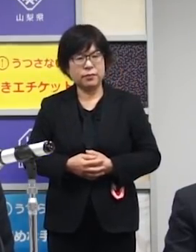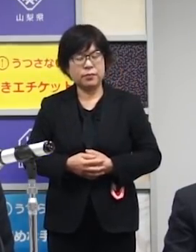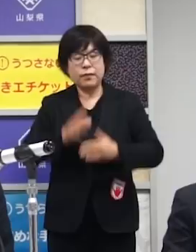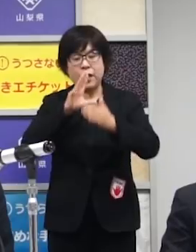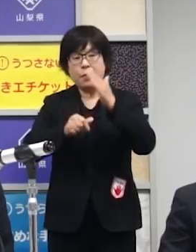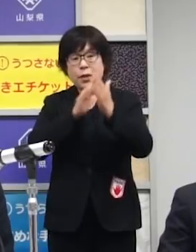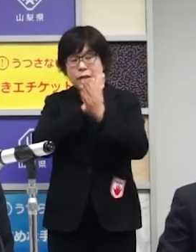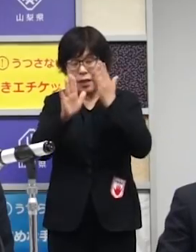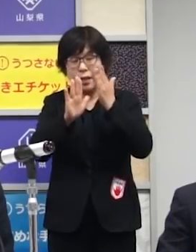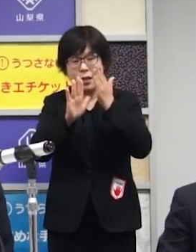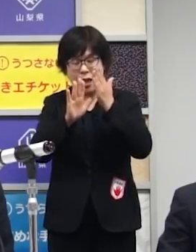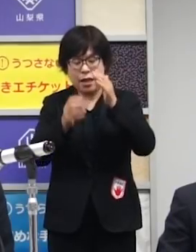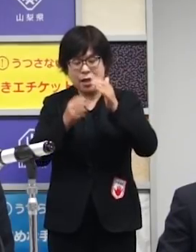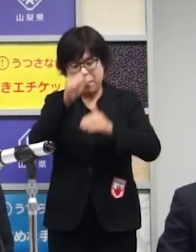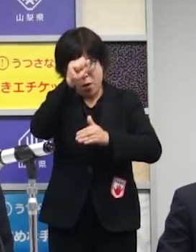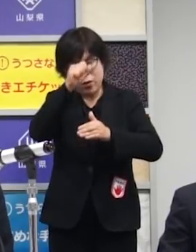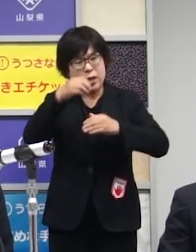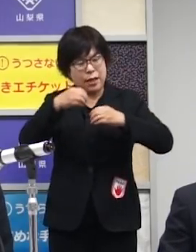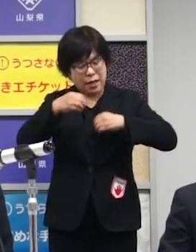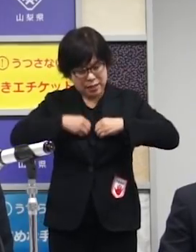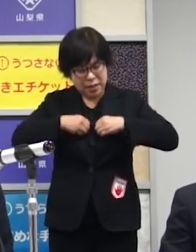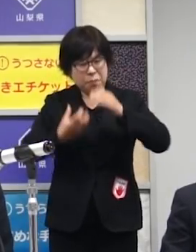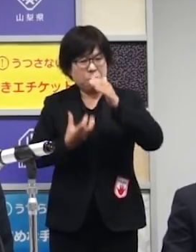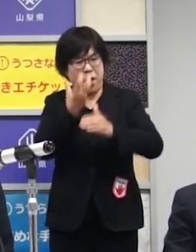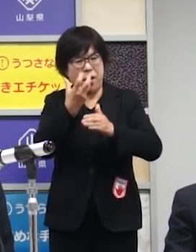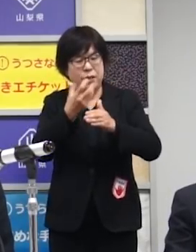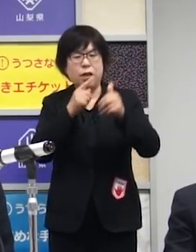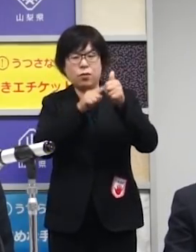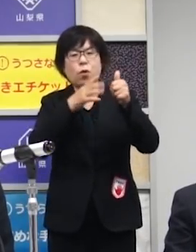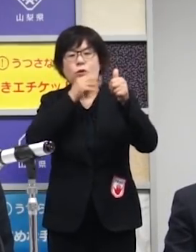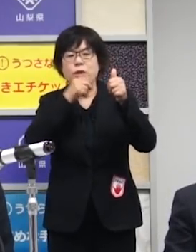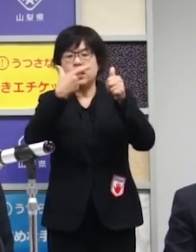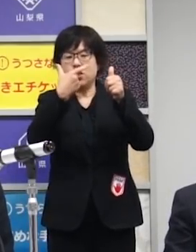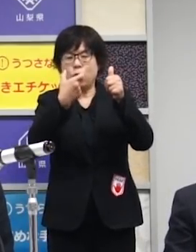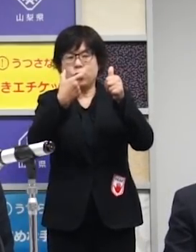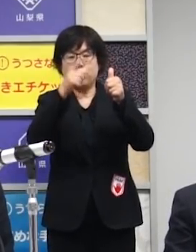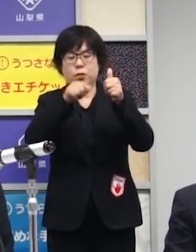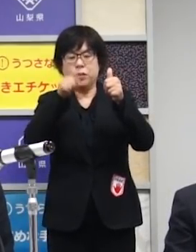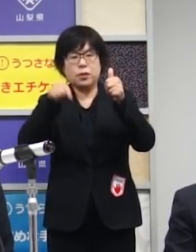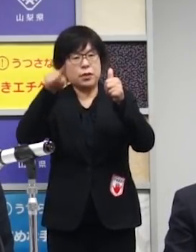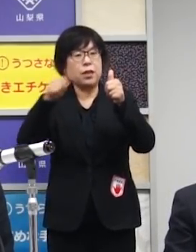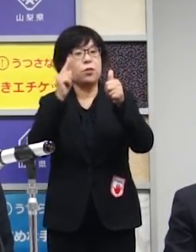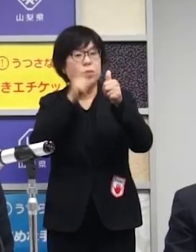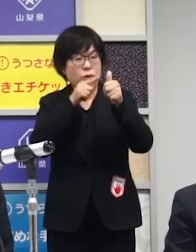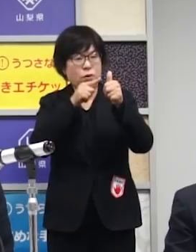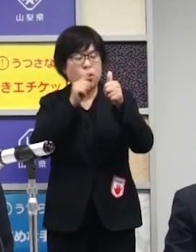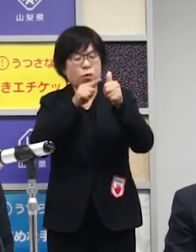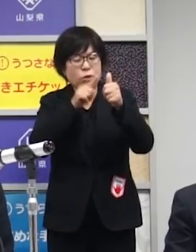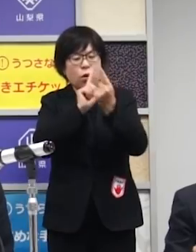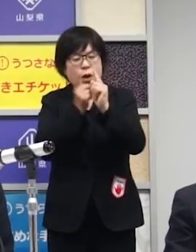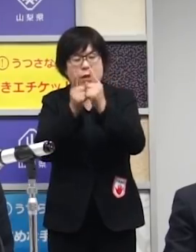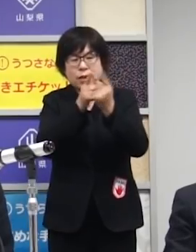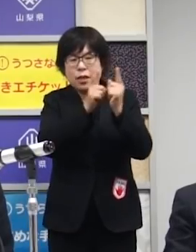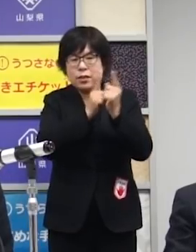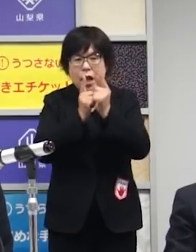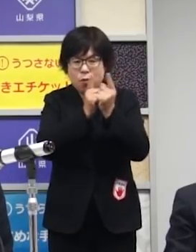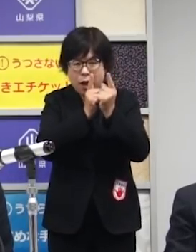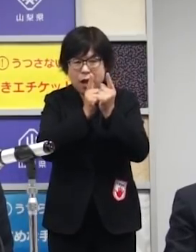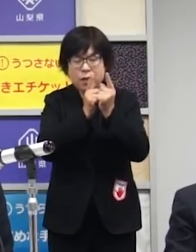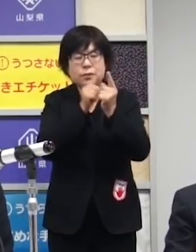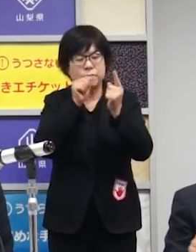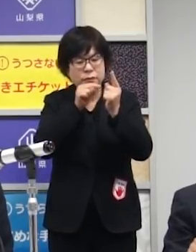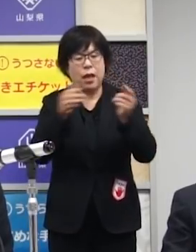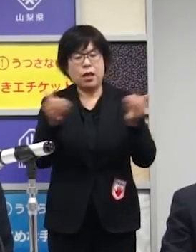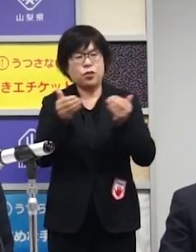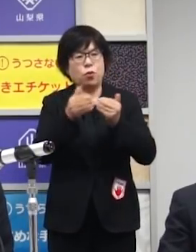県内発生1例目60代の男性の方ですが、この方にかかる濃厚接触者は職場の